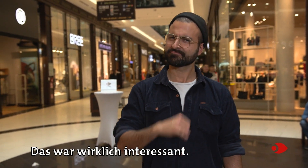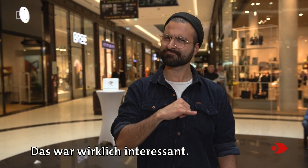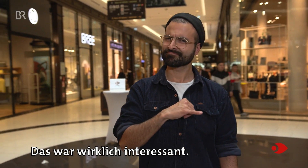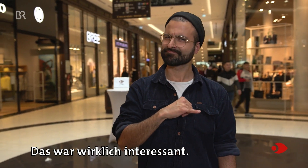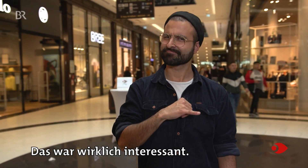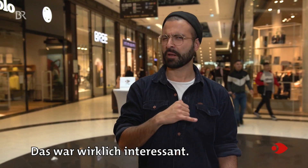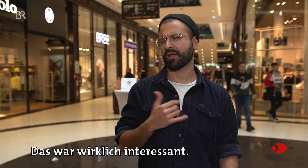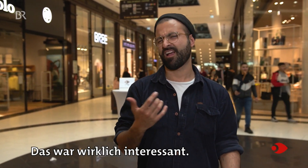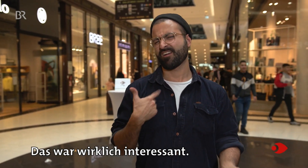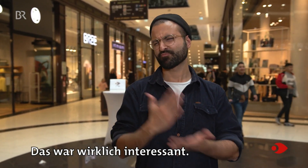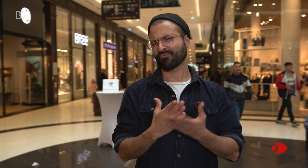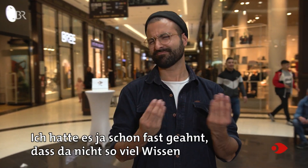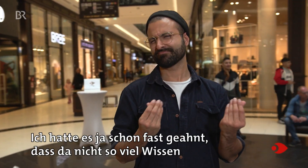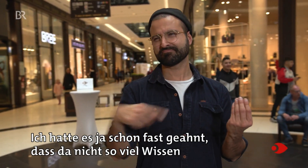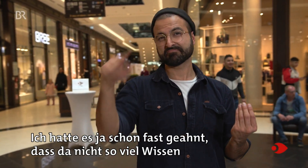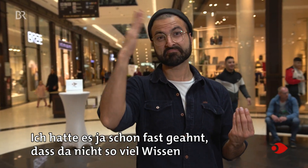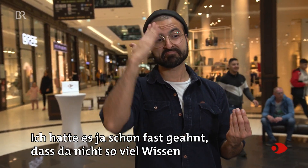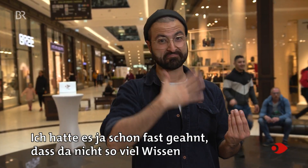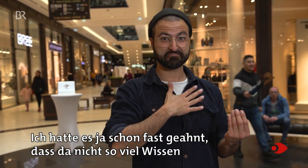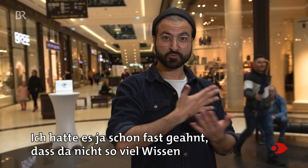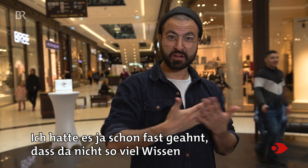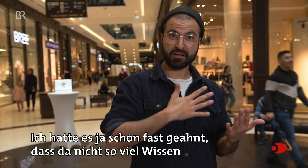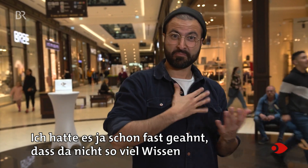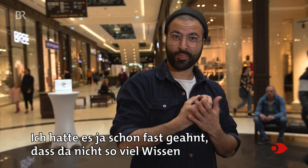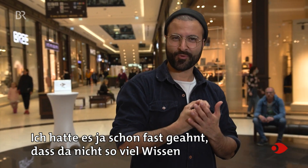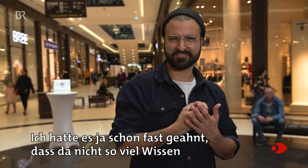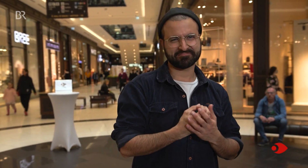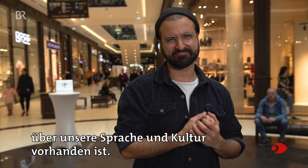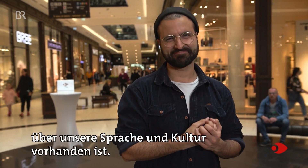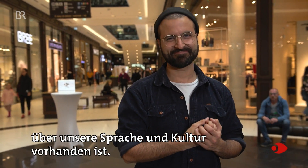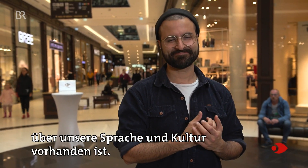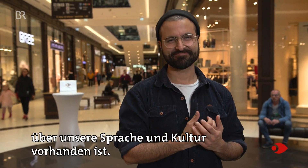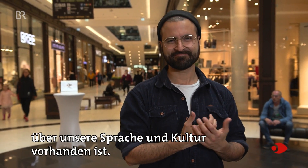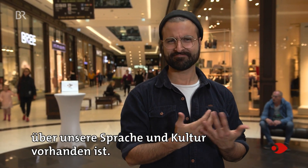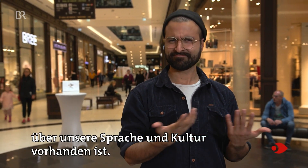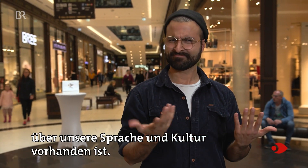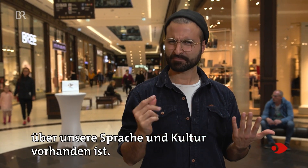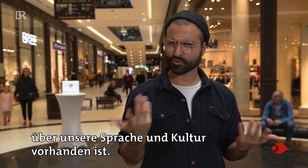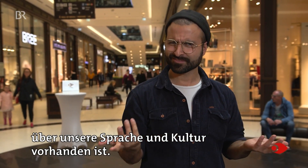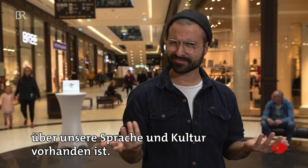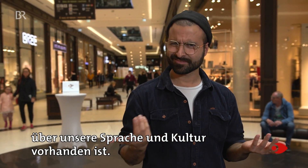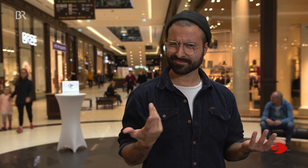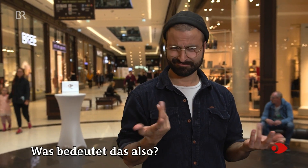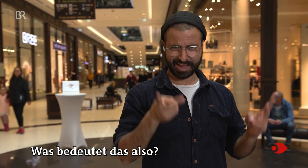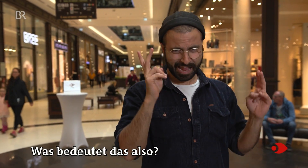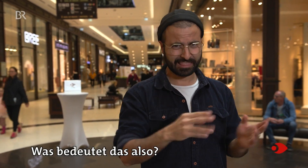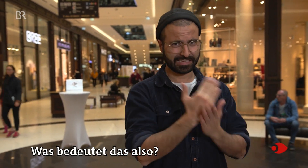Das war wirklich interessant. Ich hatte es ja schon fast geahnt, dass da nicht so viel Wissen über unsere Sprache und Kultur vorhanden ist. Was bedeutet das